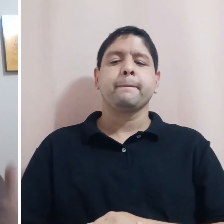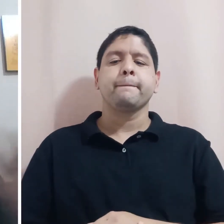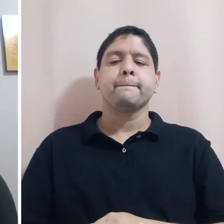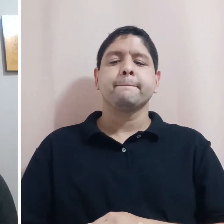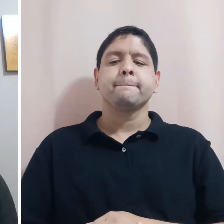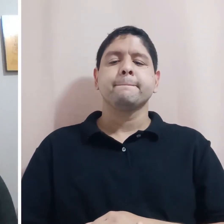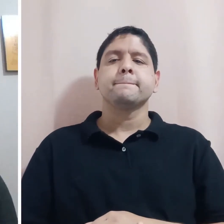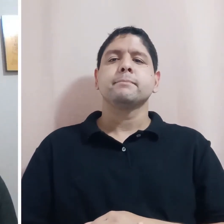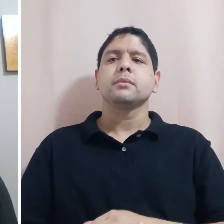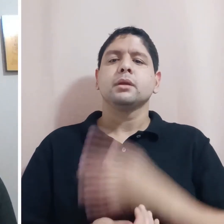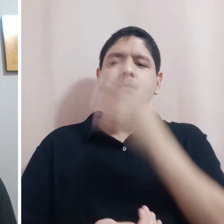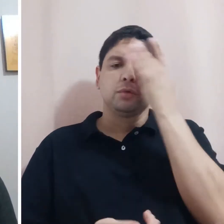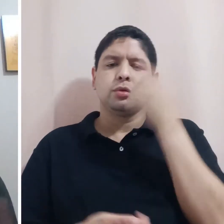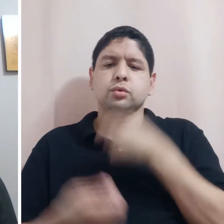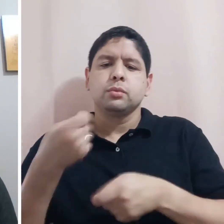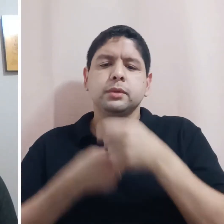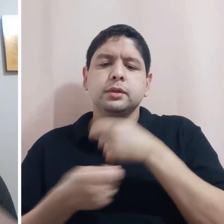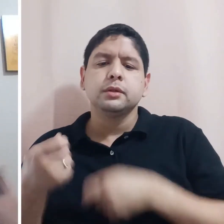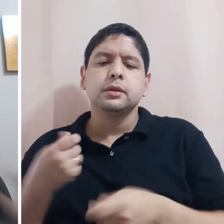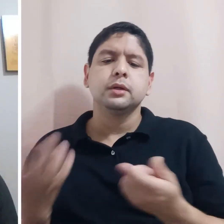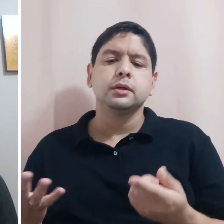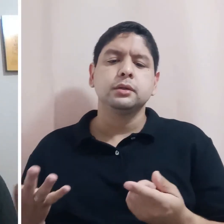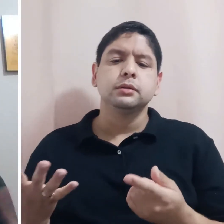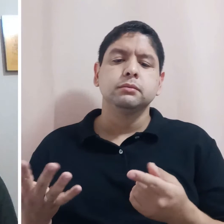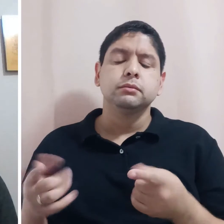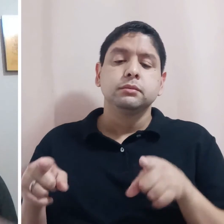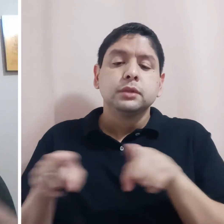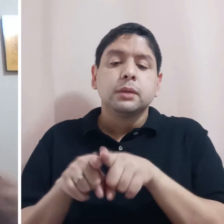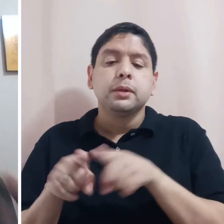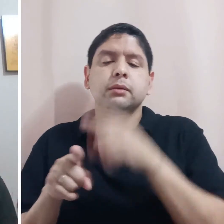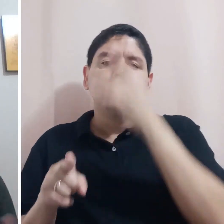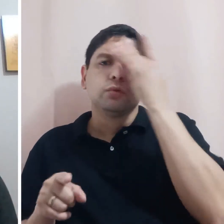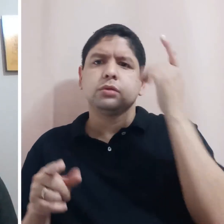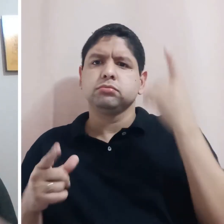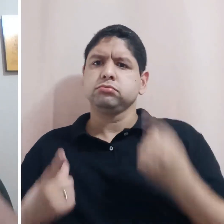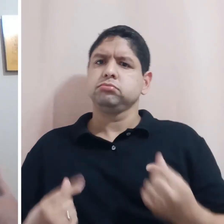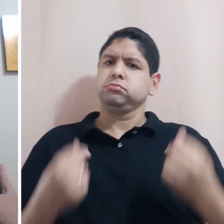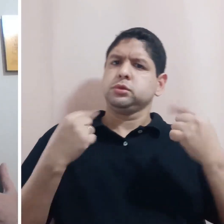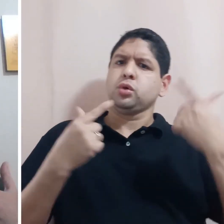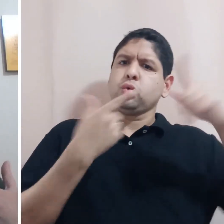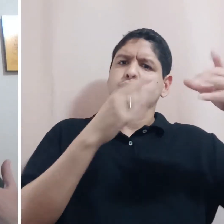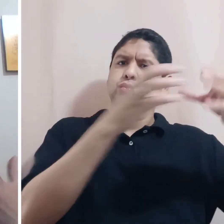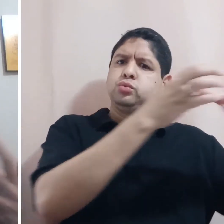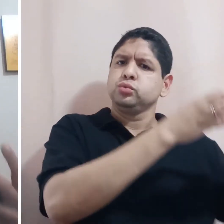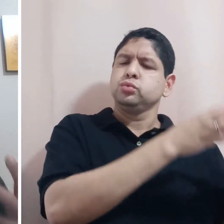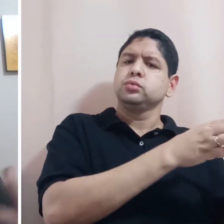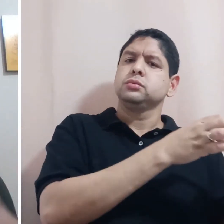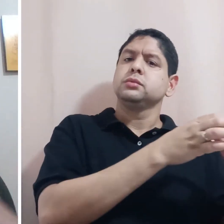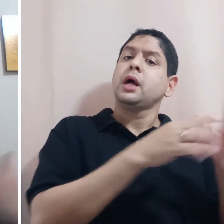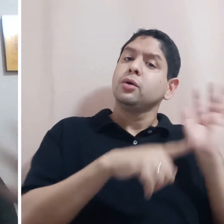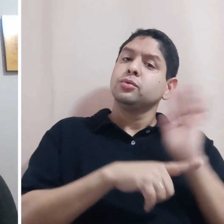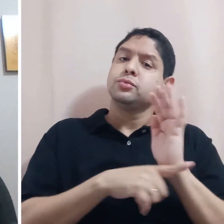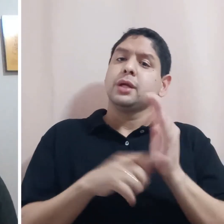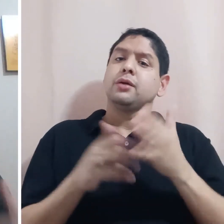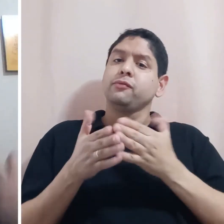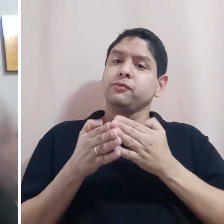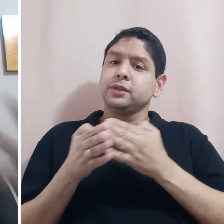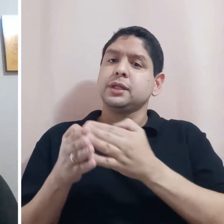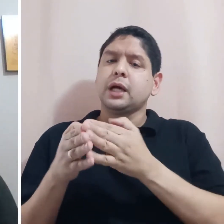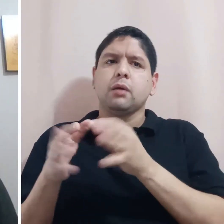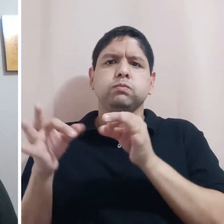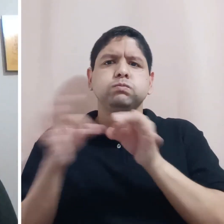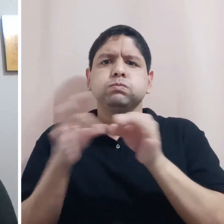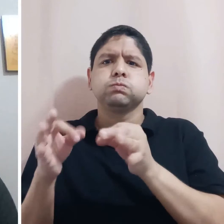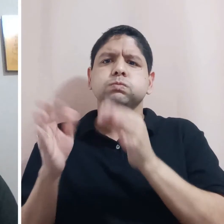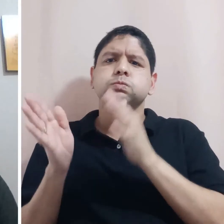precisava, né, de dinheiro, né? Então era preciso que comerciantes, né, era preciso também que nobres, né, ricos